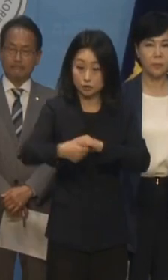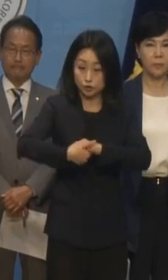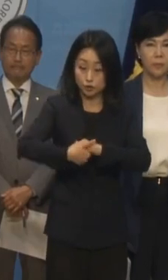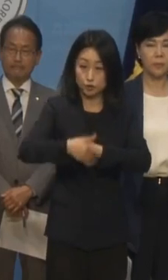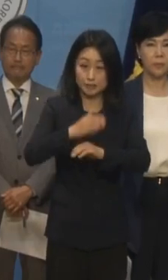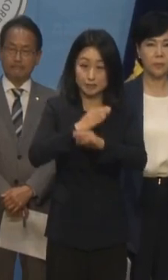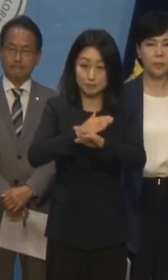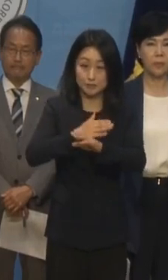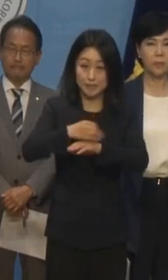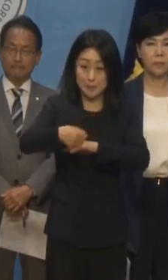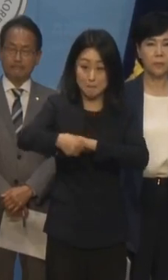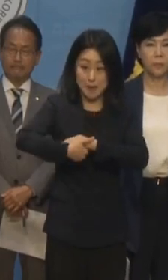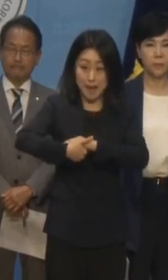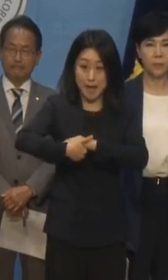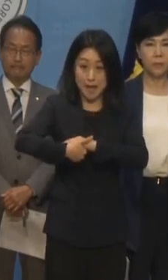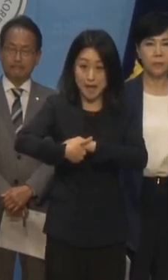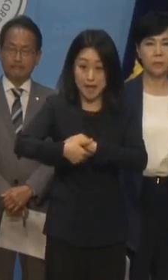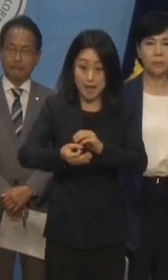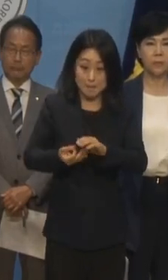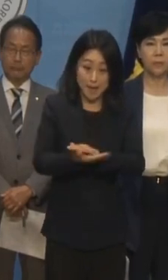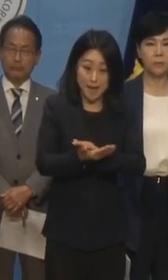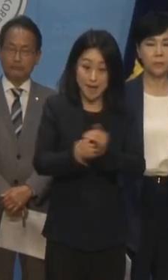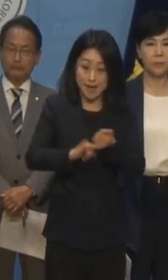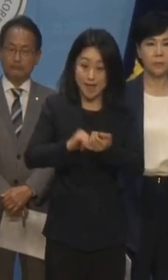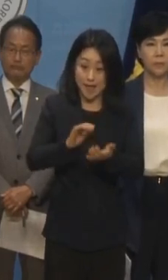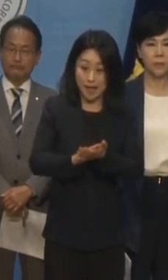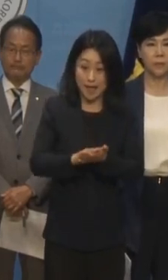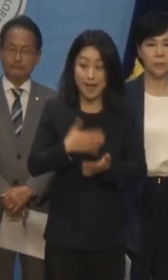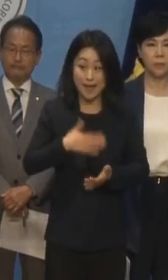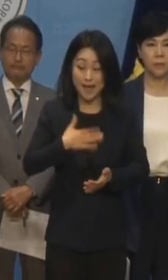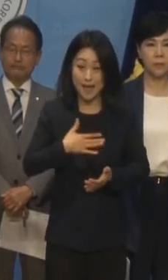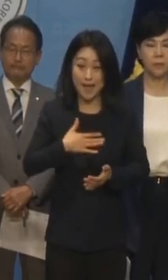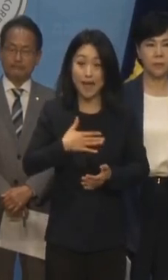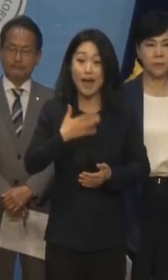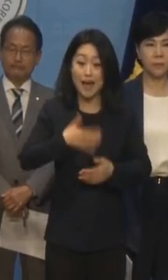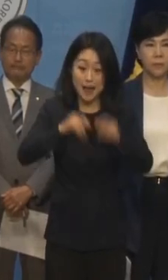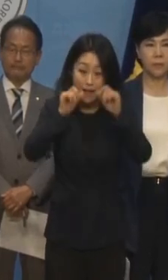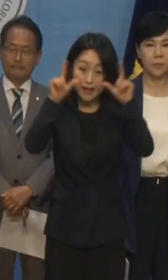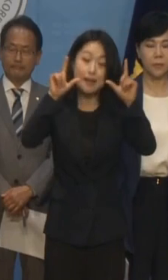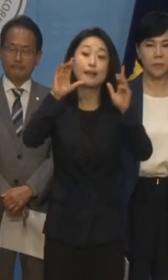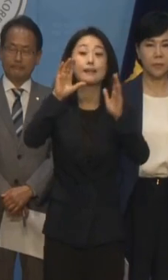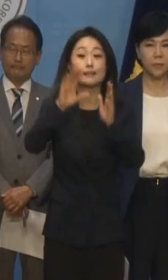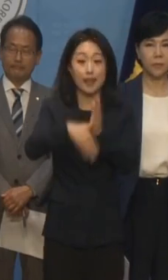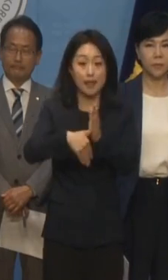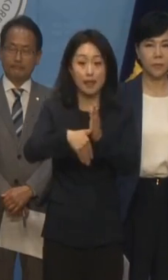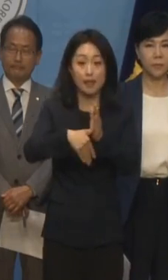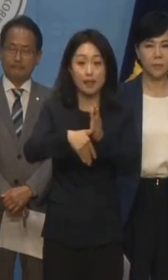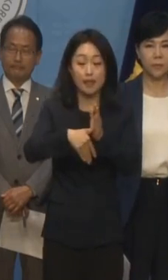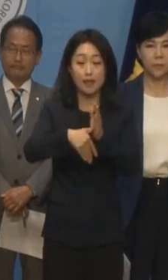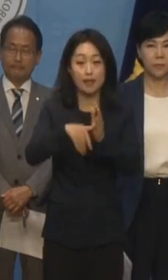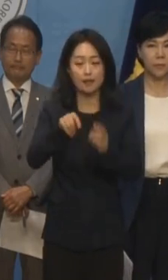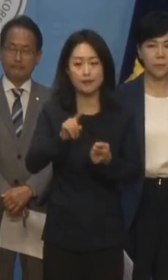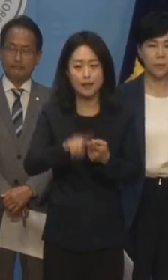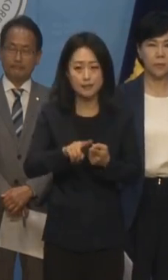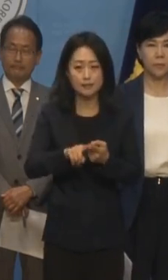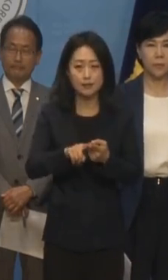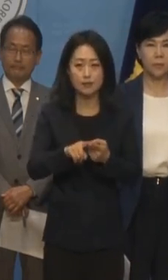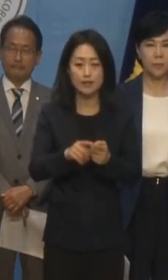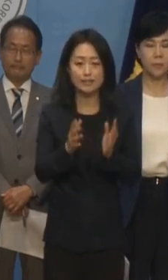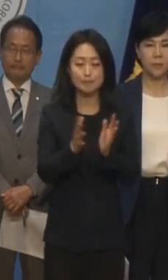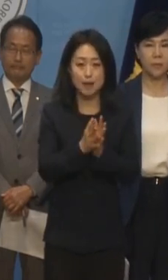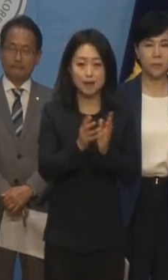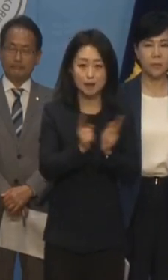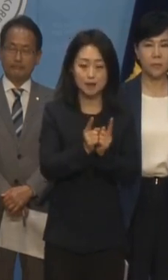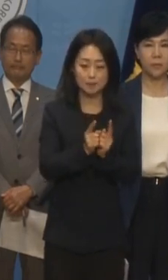금품 등을 받거나 그 제공의 약속이나 의사표시를 받은 사실을 알게 된 경우에는 이를 제공자에게 지체